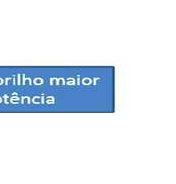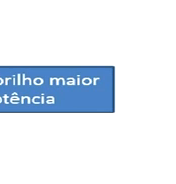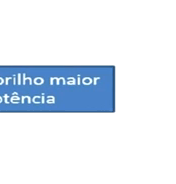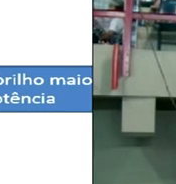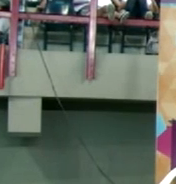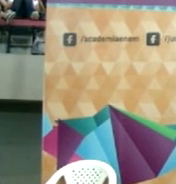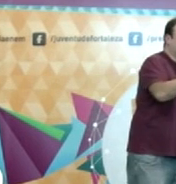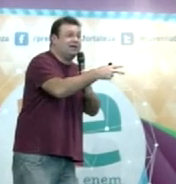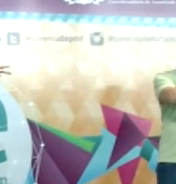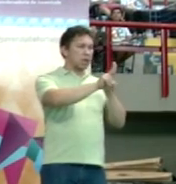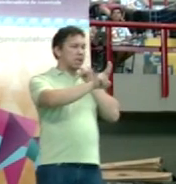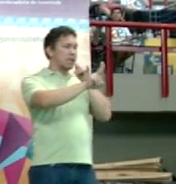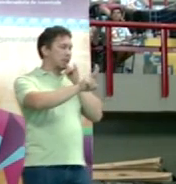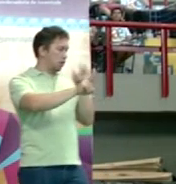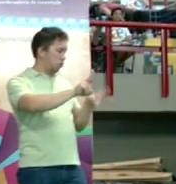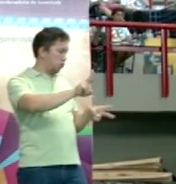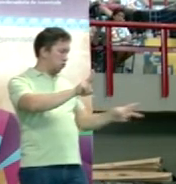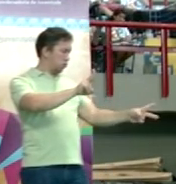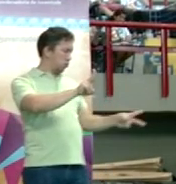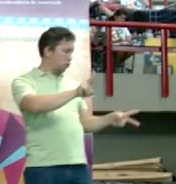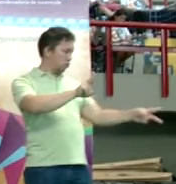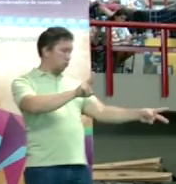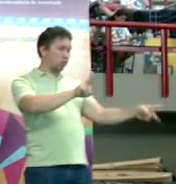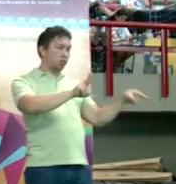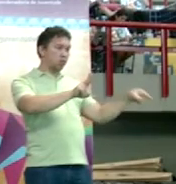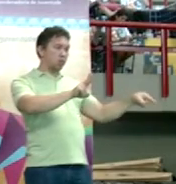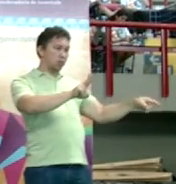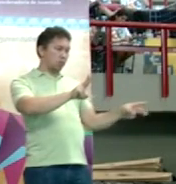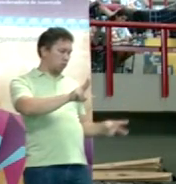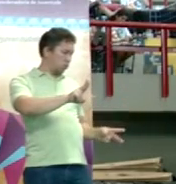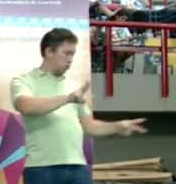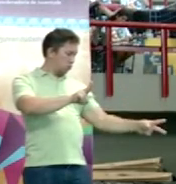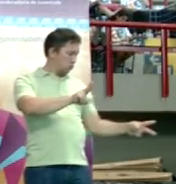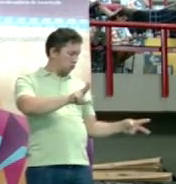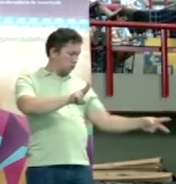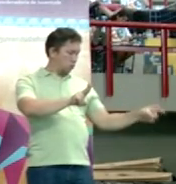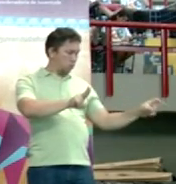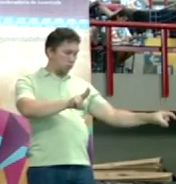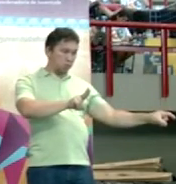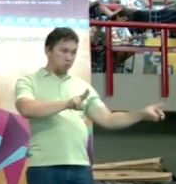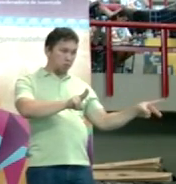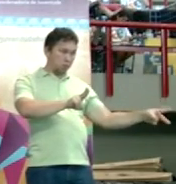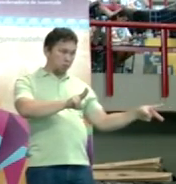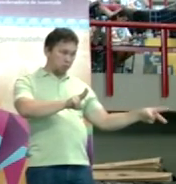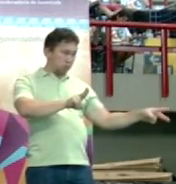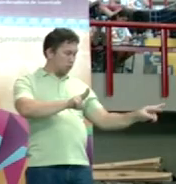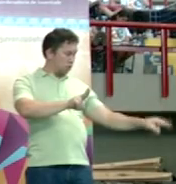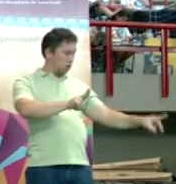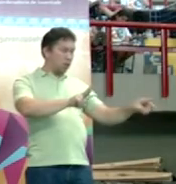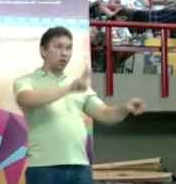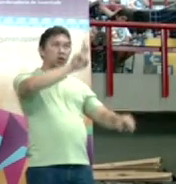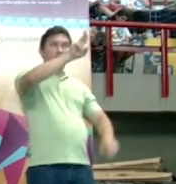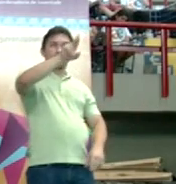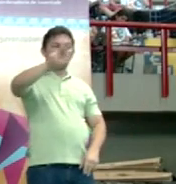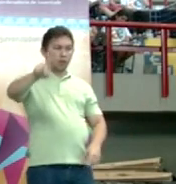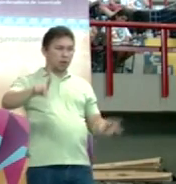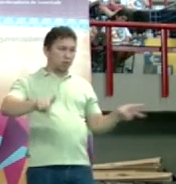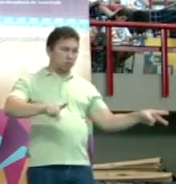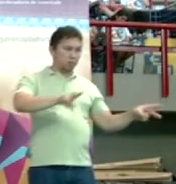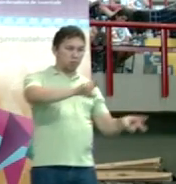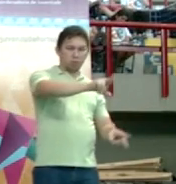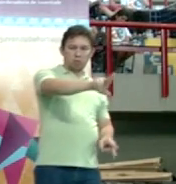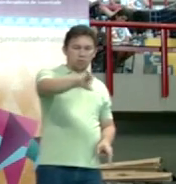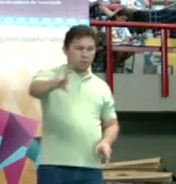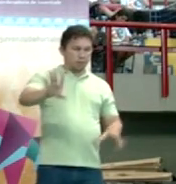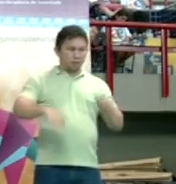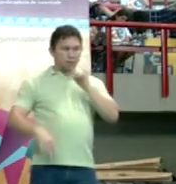aparelho sempre na mesma tomada. A DDP, pessoal, é aquela tomadazinha ali. Aquela diferença de potencial, entenderam? Não